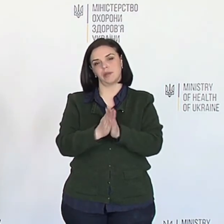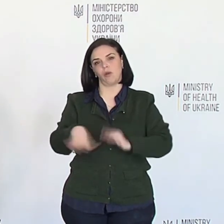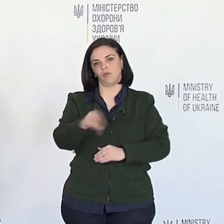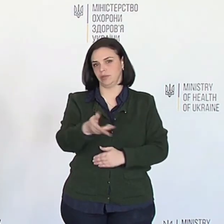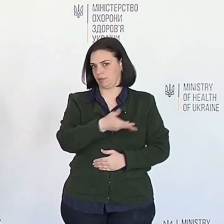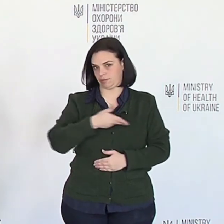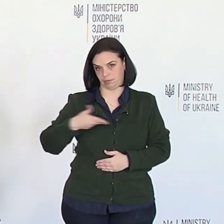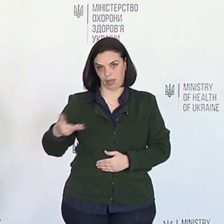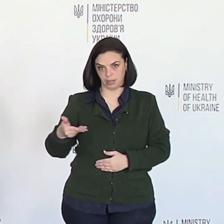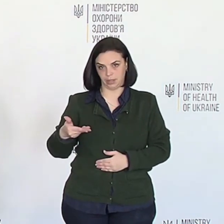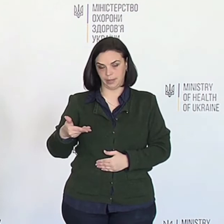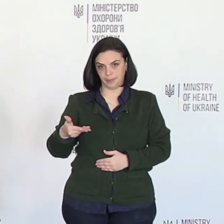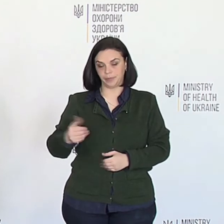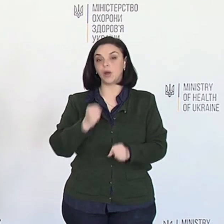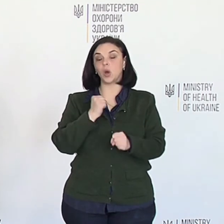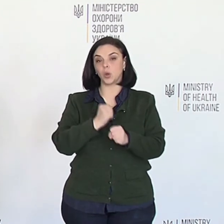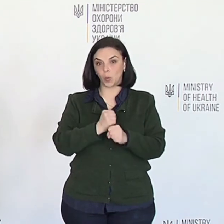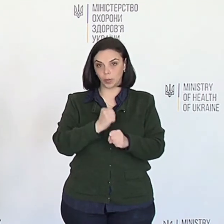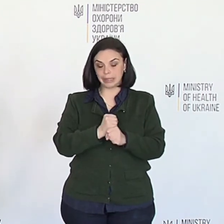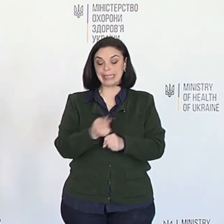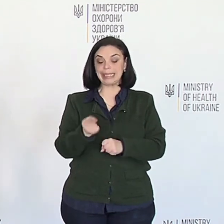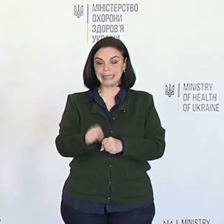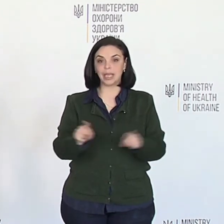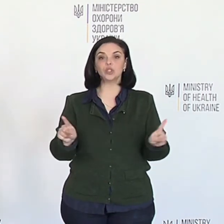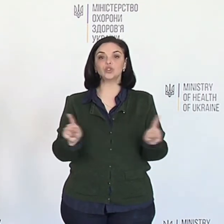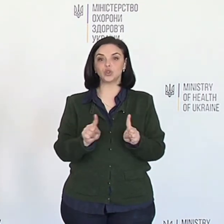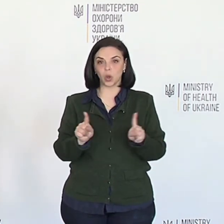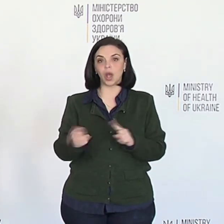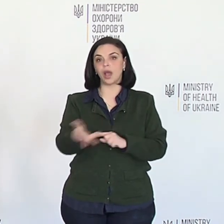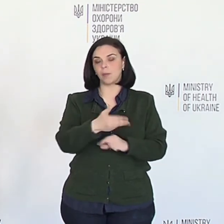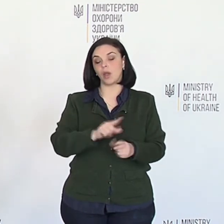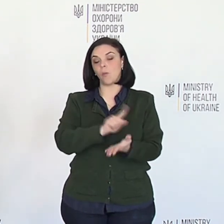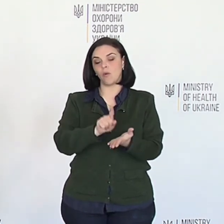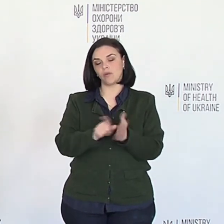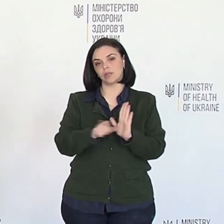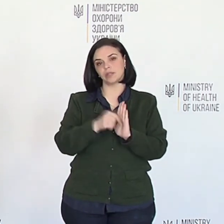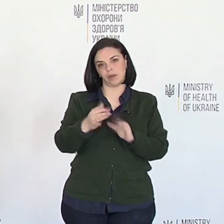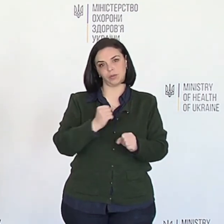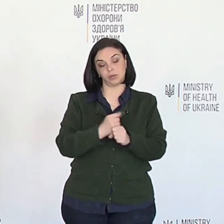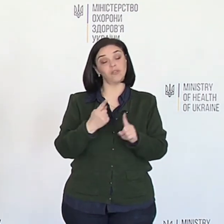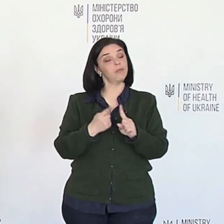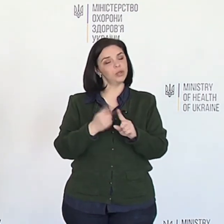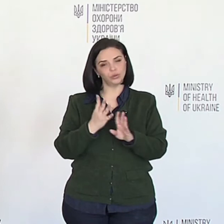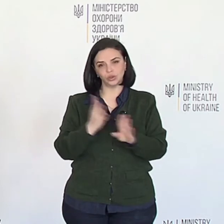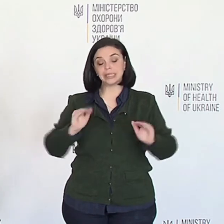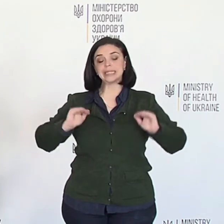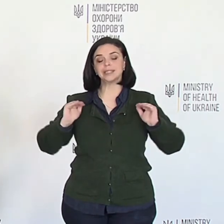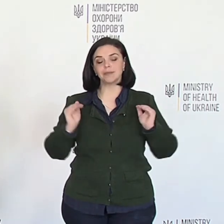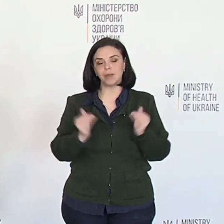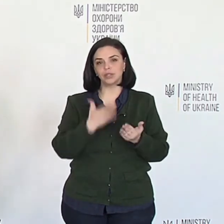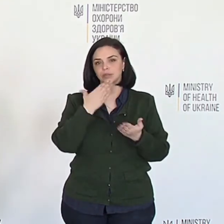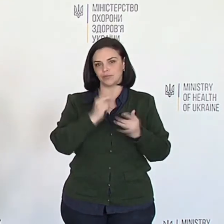нас робити те, що ми повинні з вами зробити. Це в першу чергу зменшити